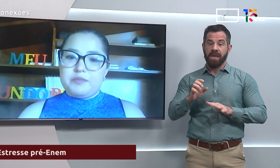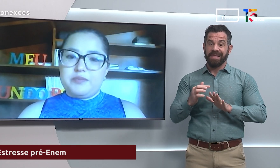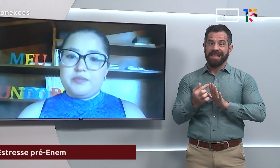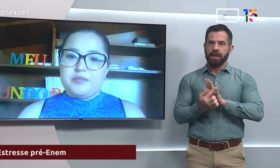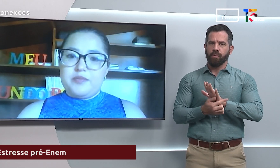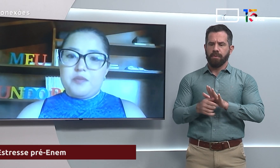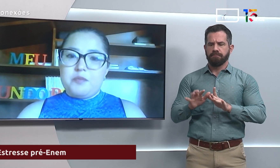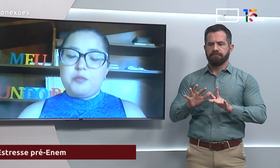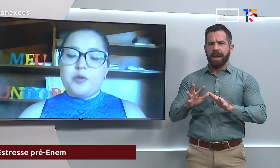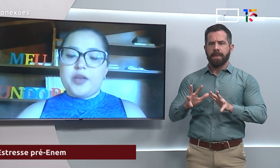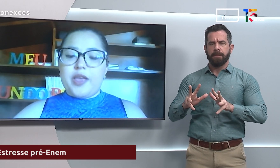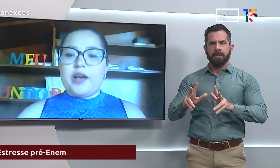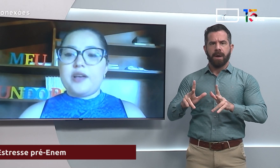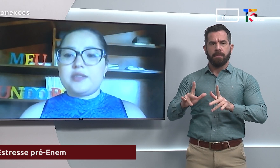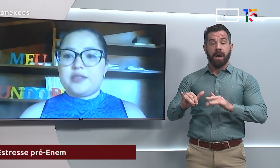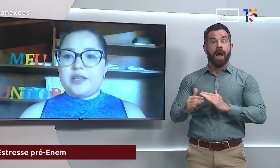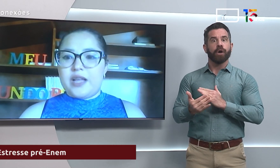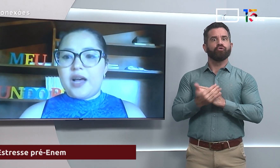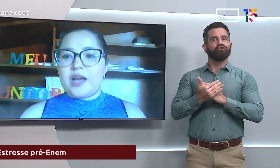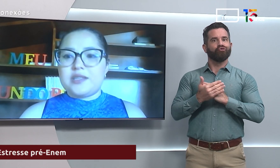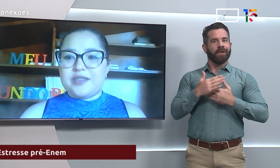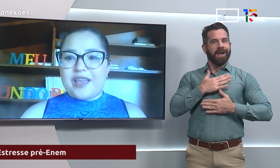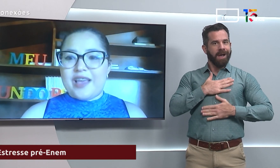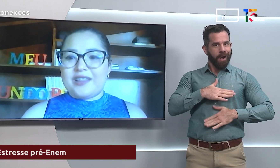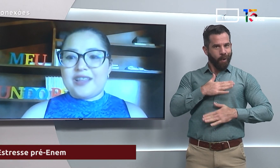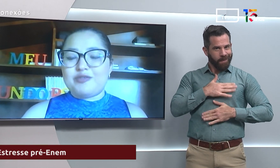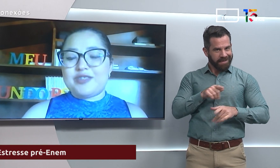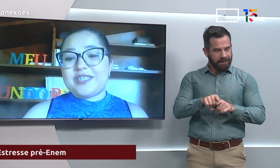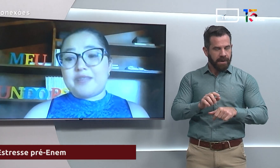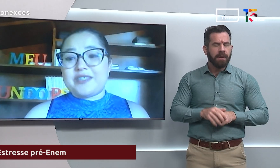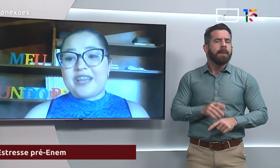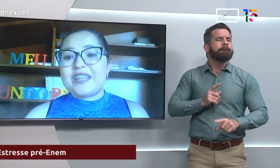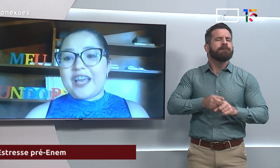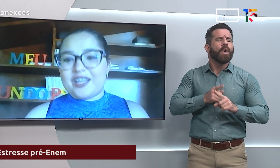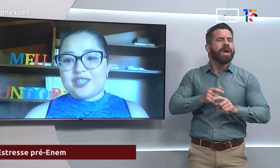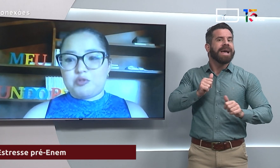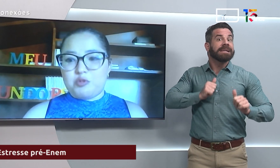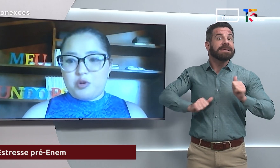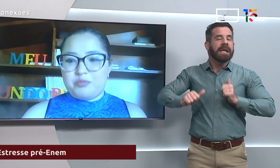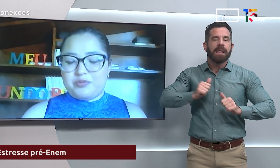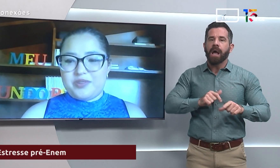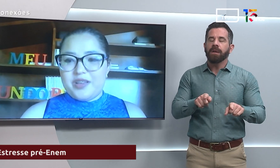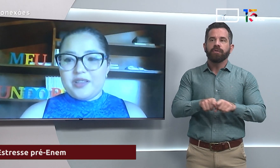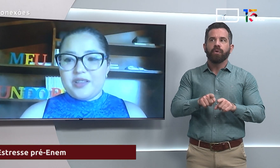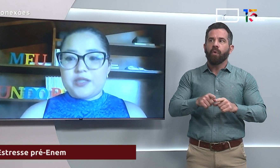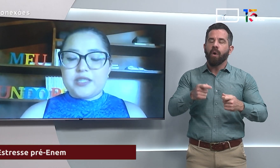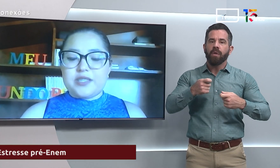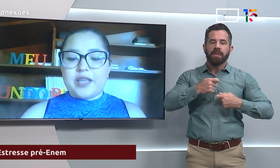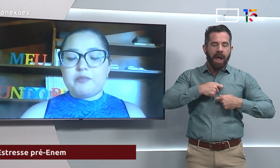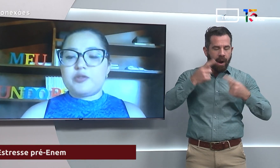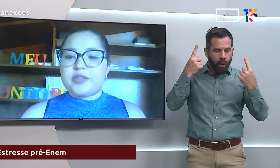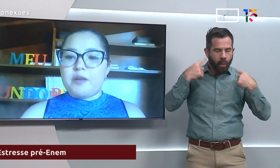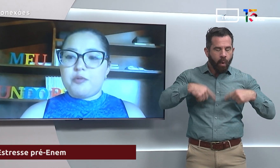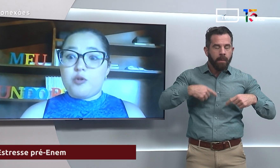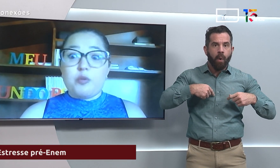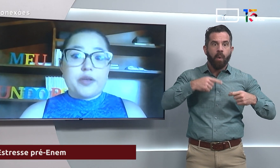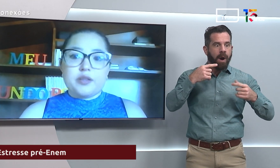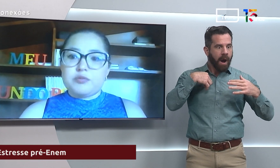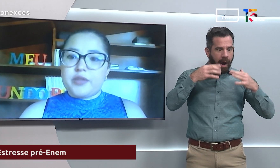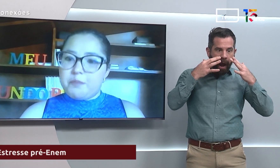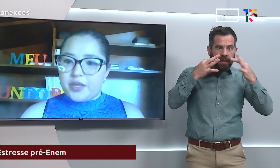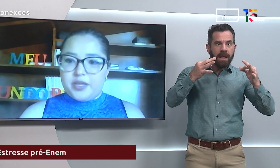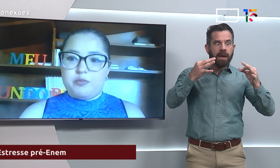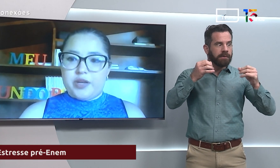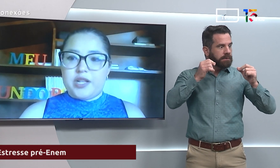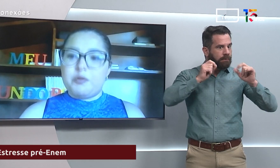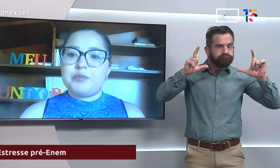acalmar. Porque a ansiedade, ela é um sistema de alerta do corpo. Então, a gente tem que mostrar para o corpo que não